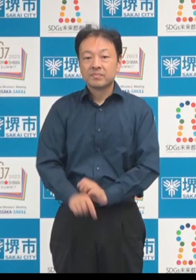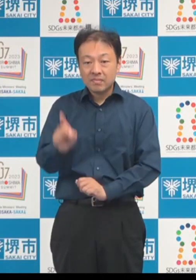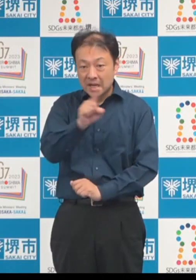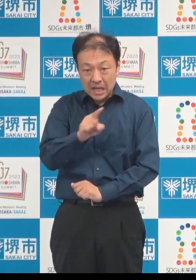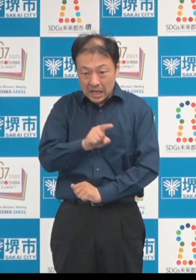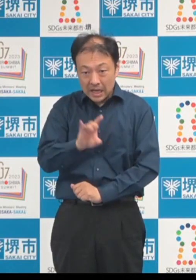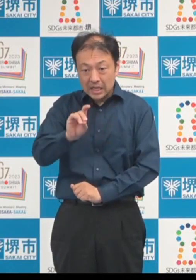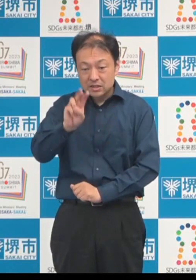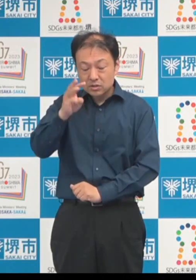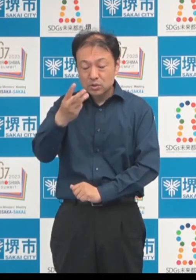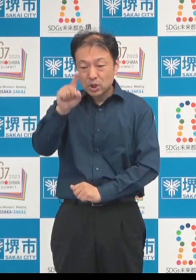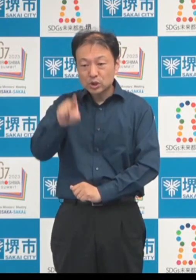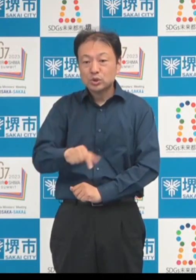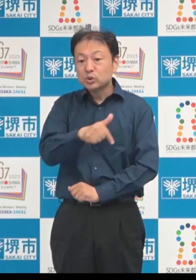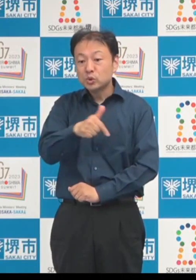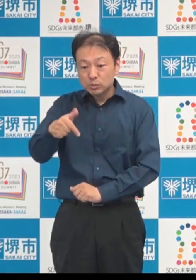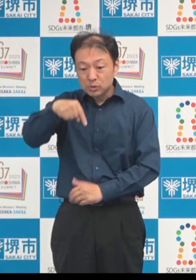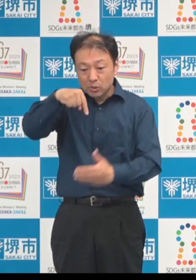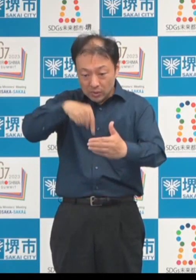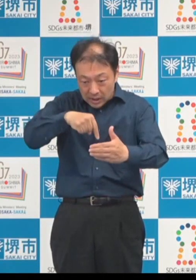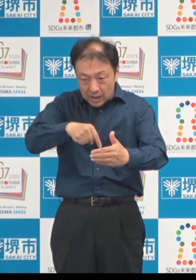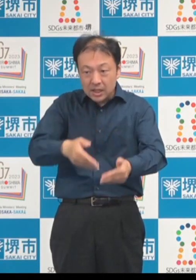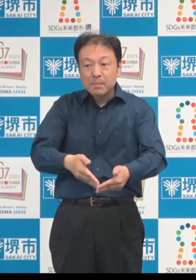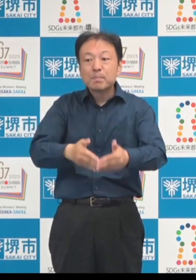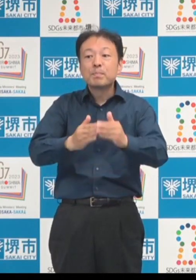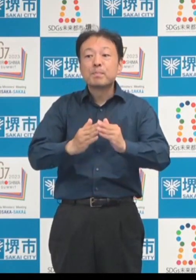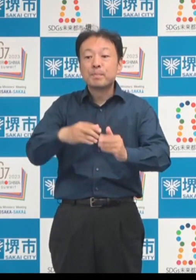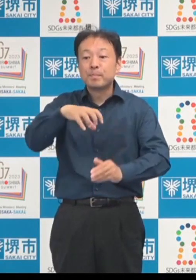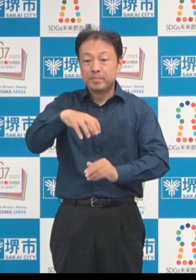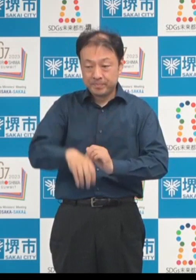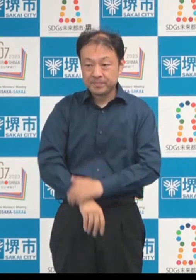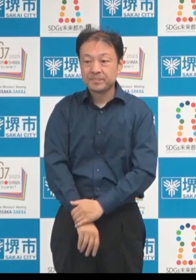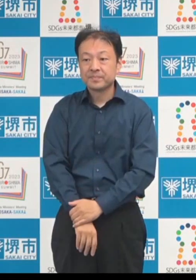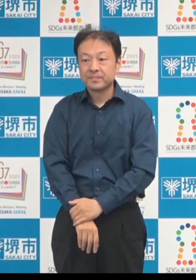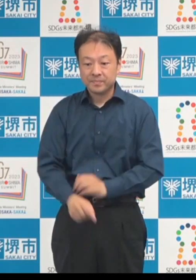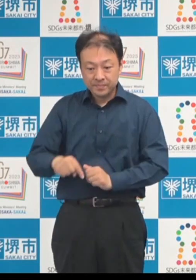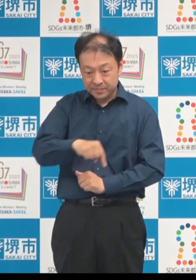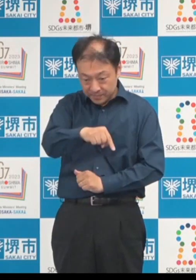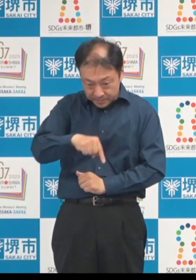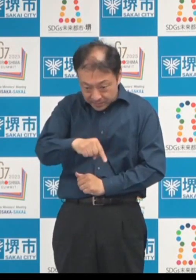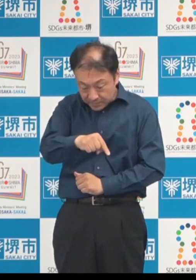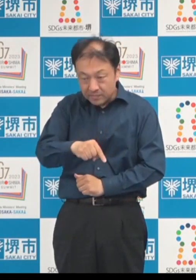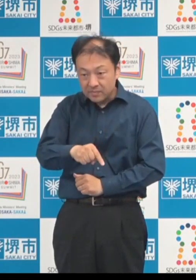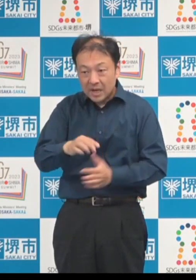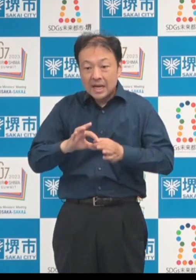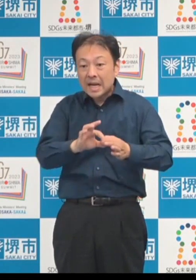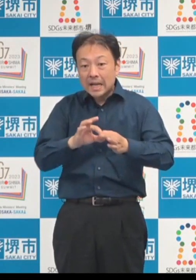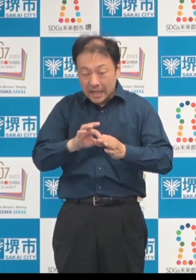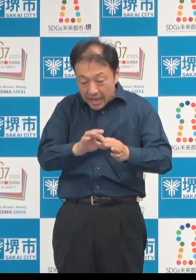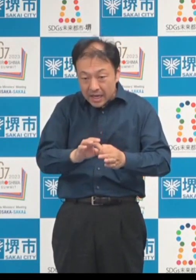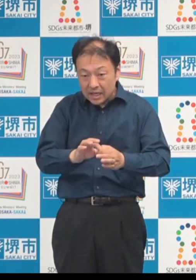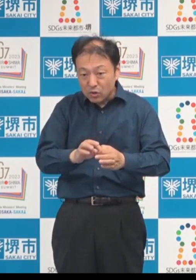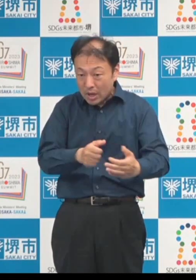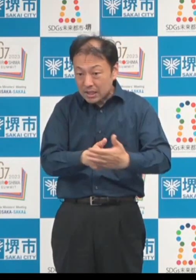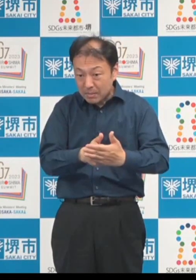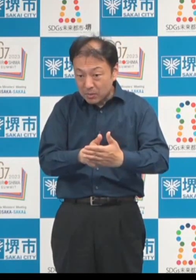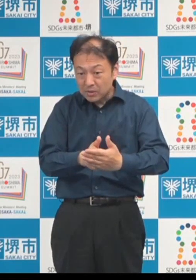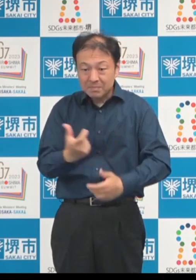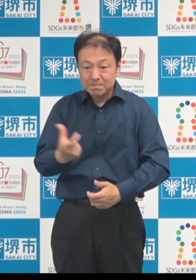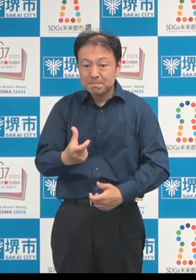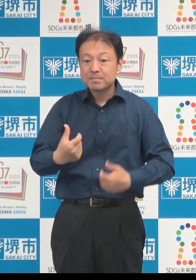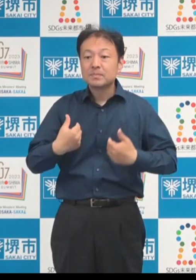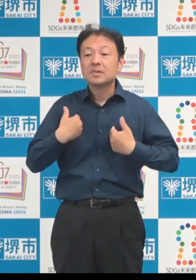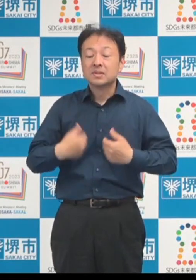内に置かれる拠点でもありますので、強固なサポートというか、もちろん連携一心にしながら行わなくてはいけないです